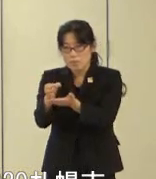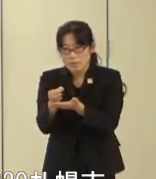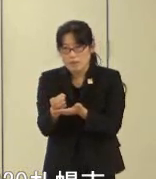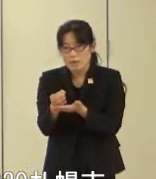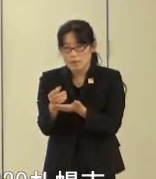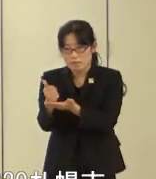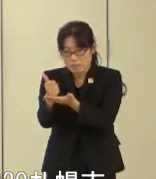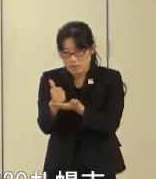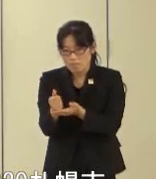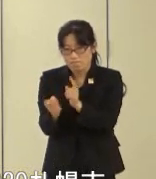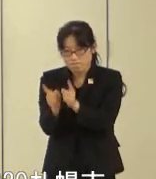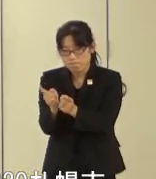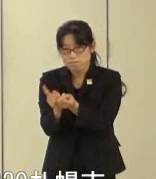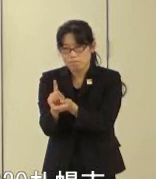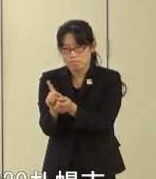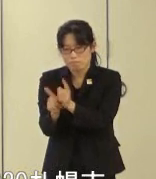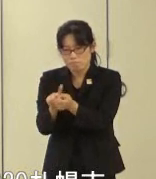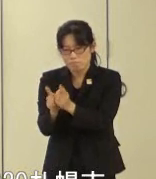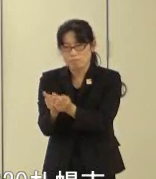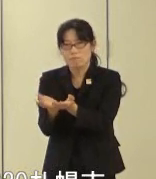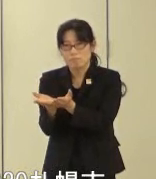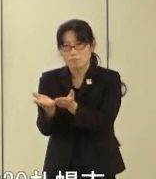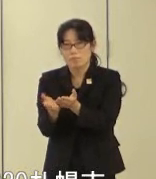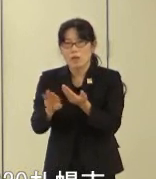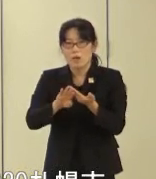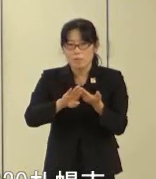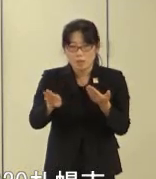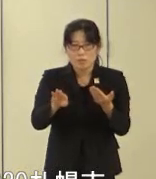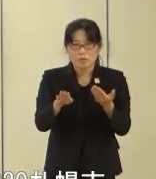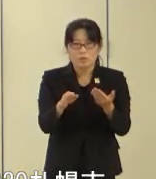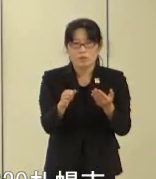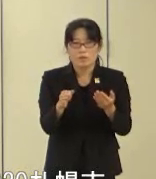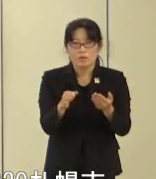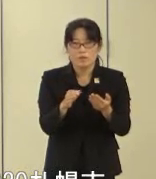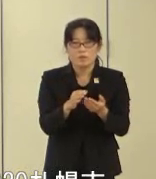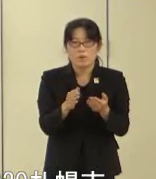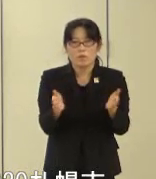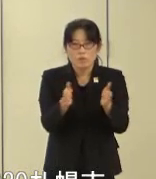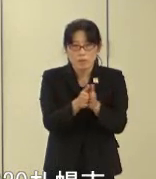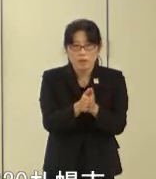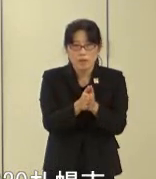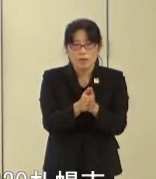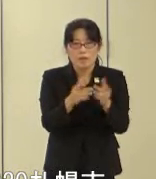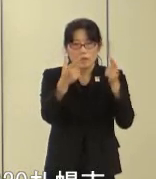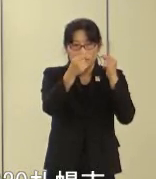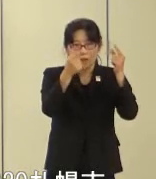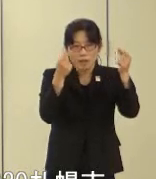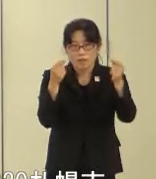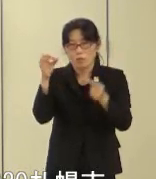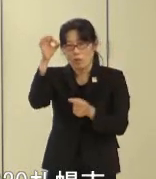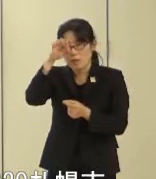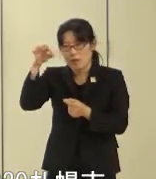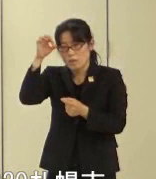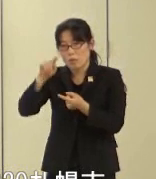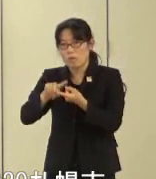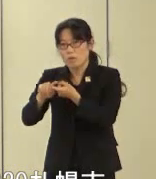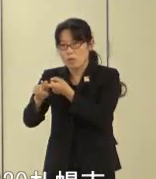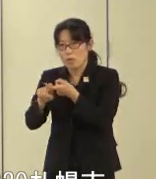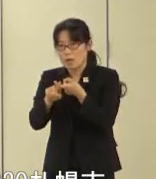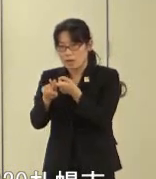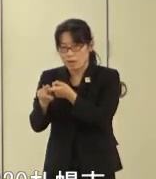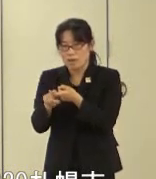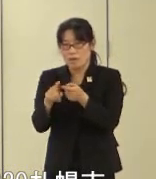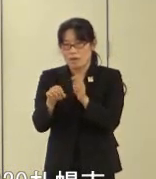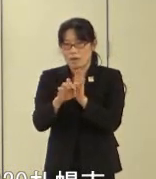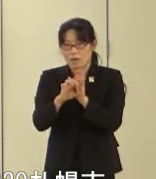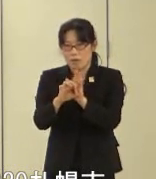店、居酒屋さんですとか、そういったところも含めて、大学と観光協会が抗体検査を